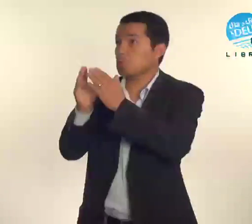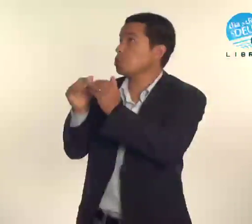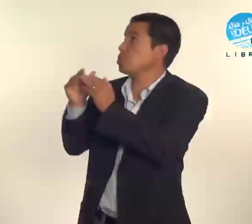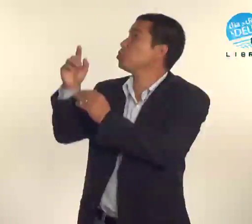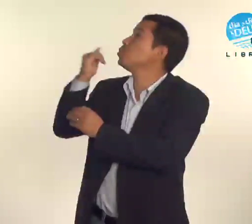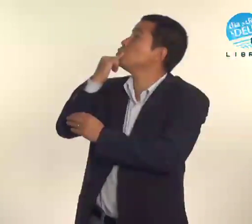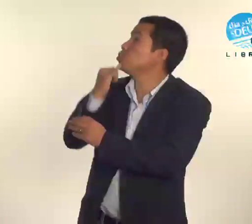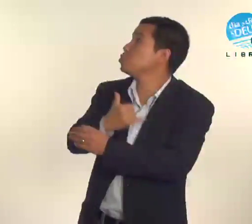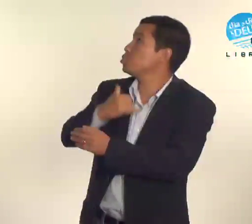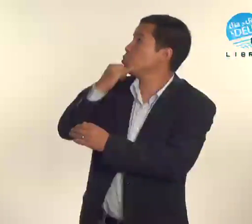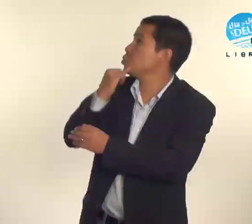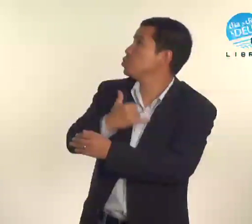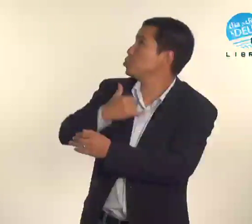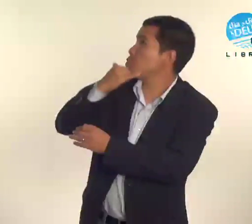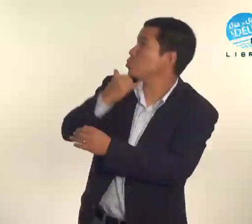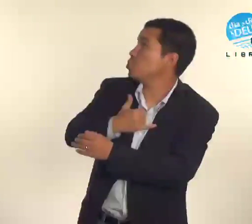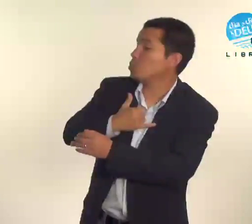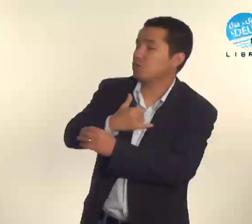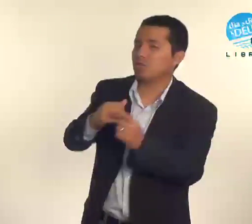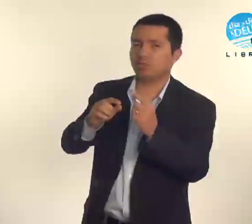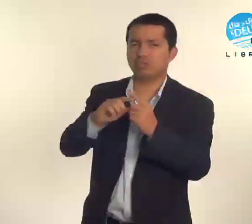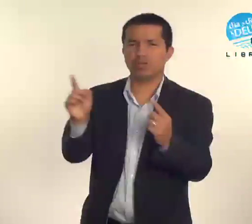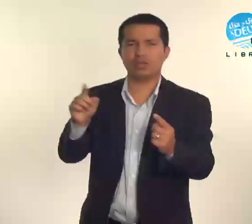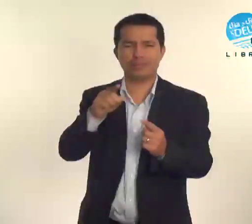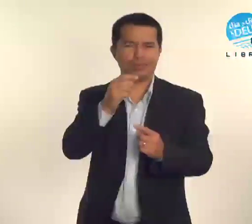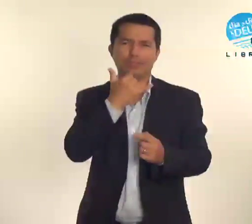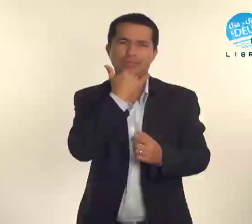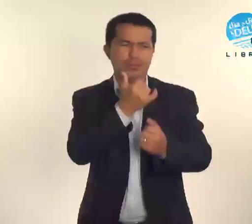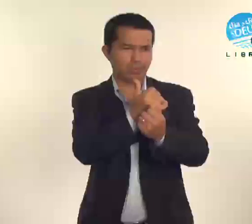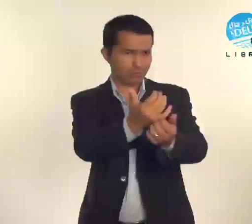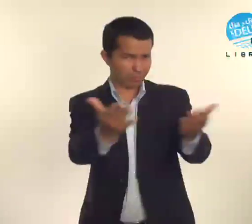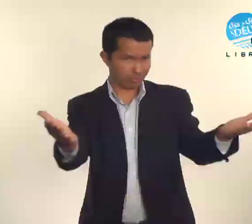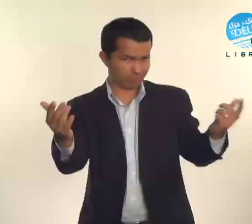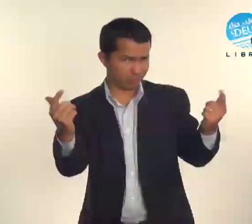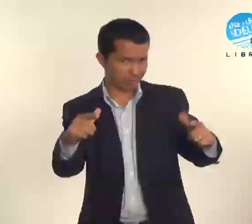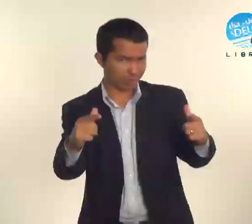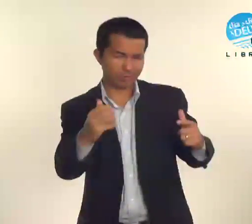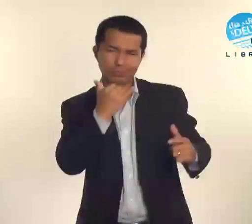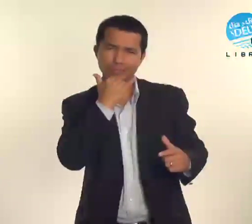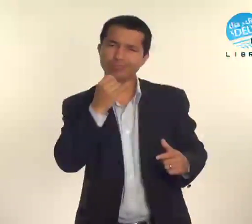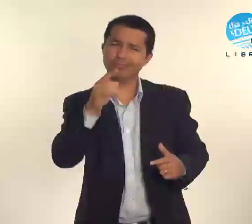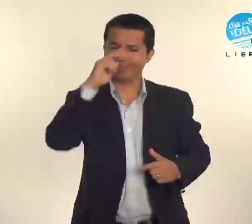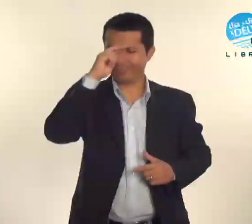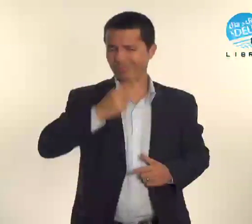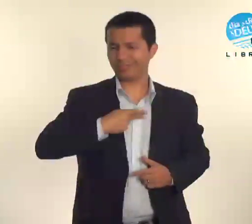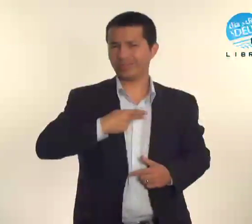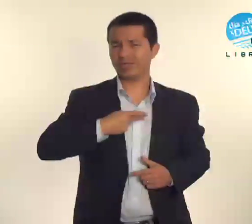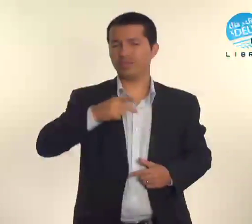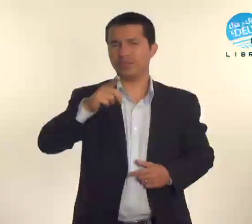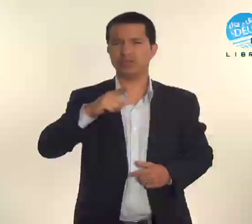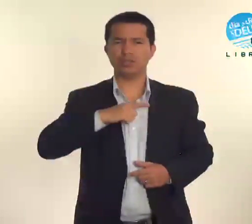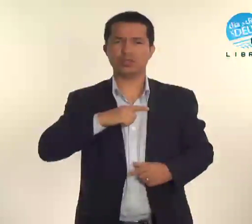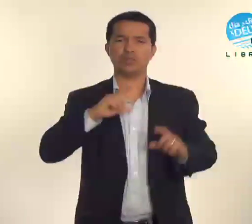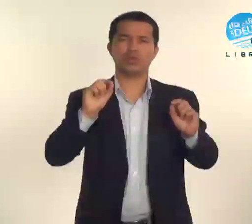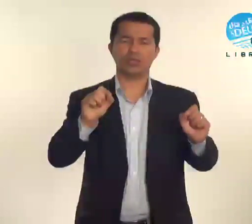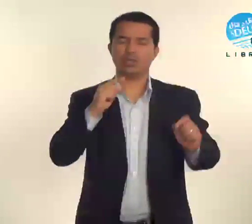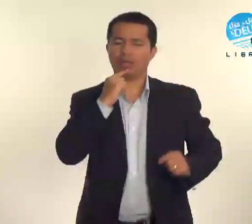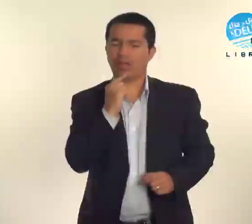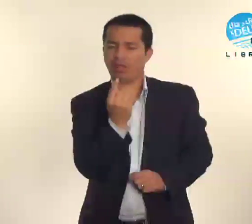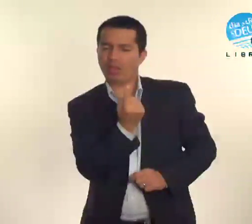quer receber o perdão, então você é um egoísta. E aí os egoístas são aqueles que não conseguem conviver com